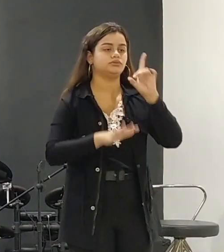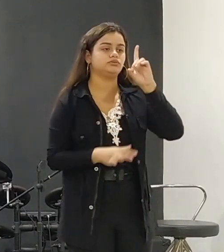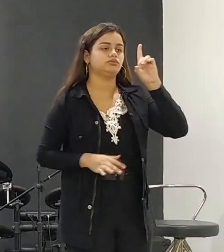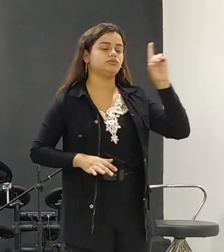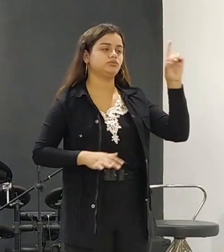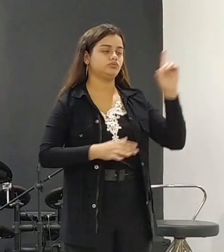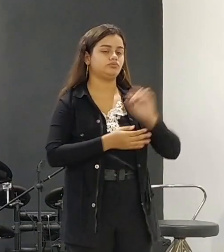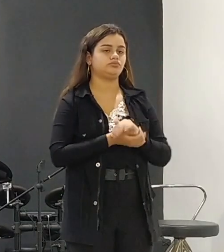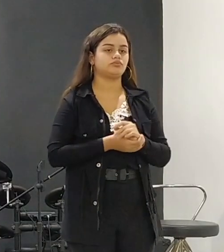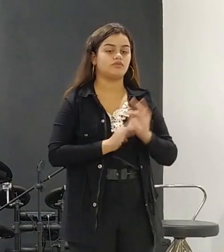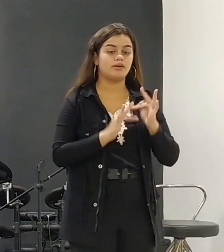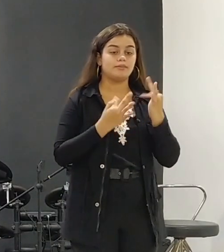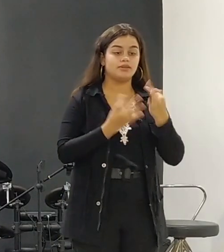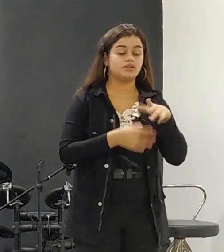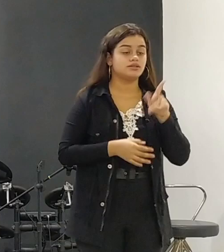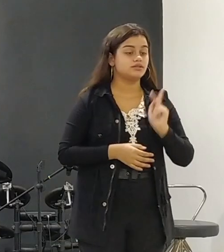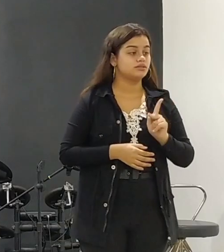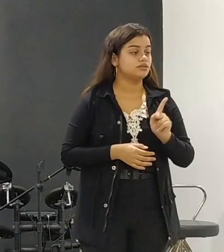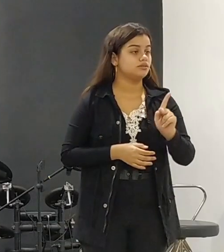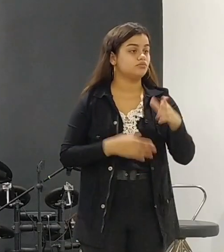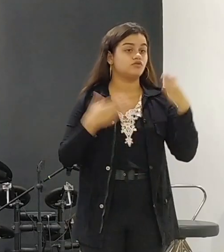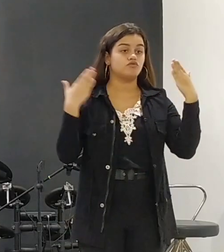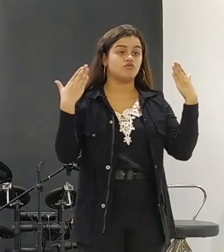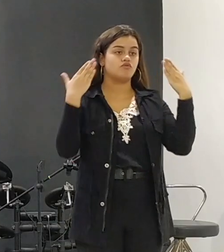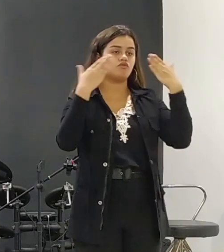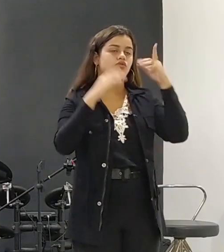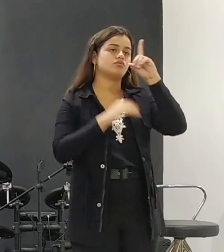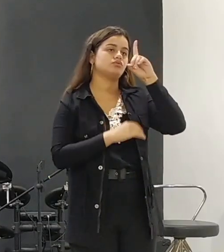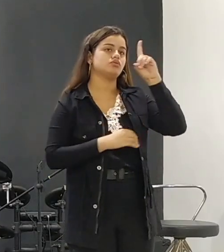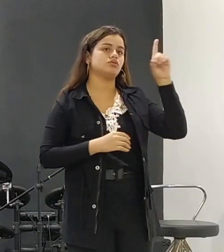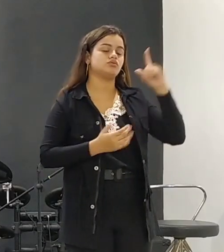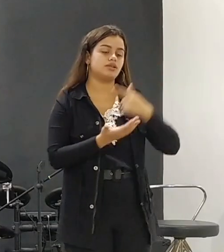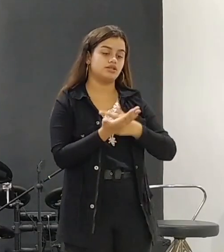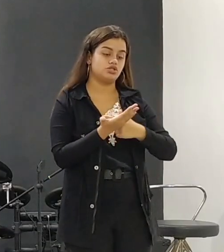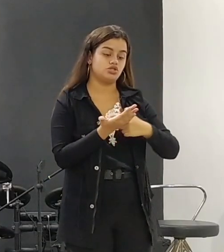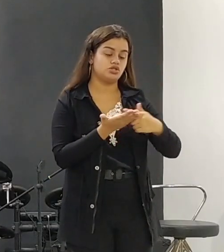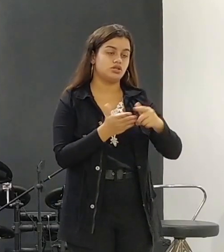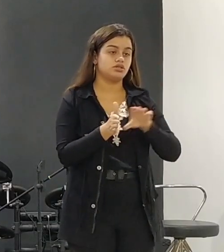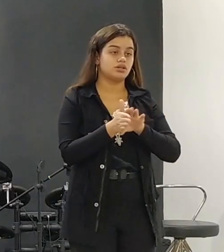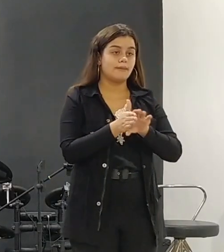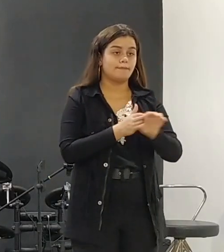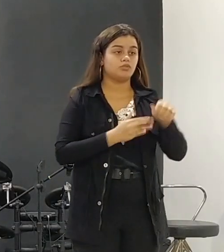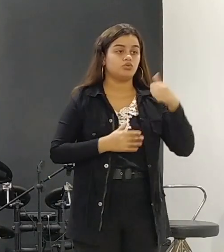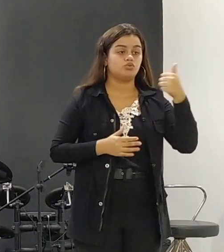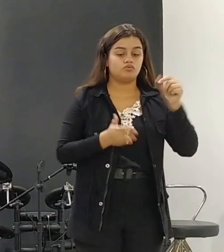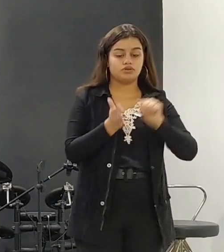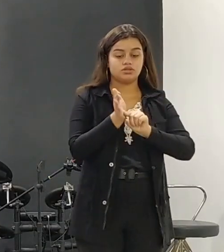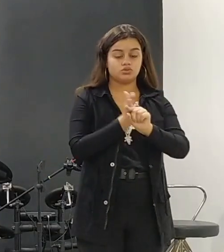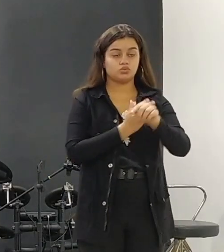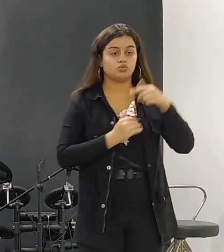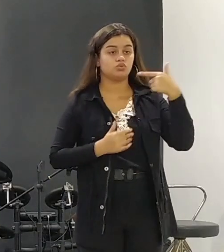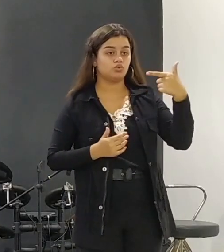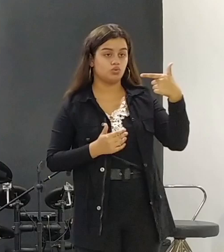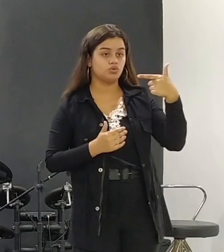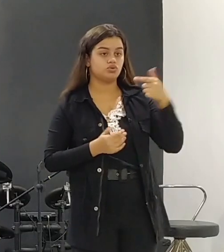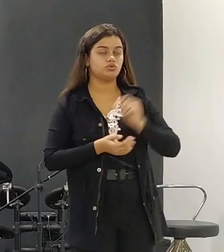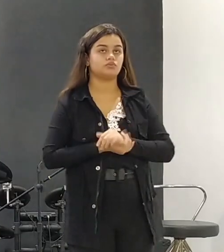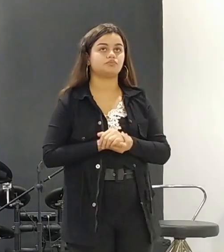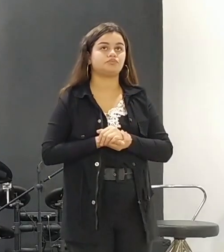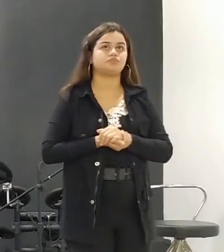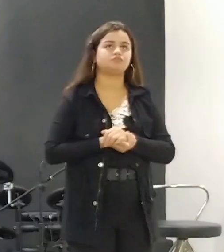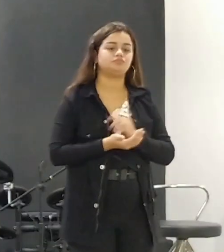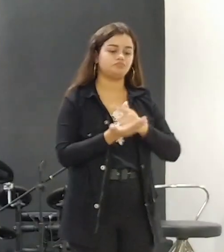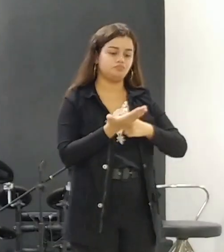você. Família sempre esteve no centro do propósito de Deus. Lá em Gênesis capítulo 1, versículo 2, nós vamos abrir aí.